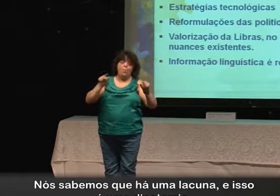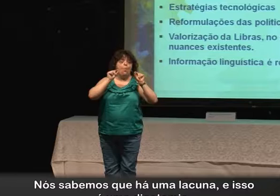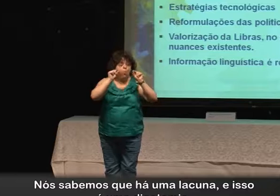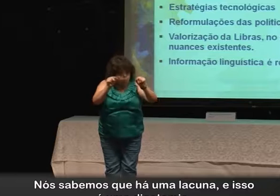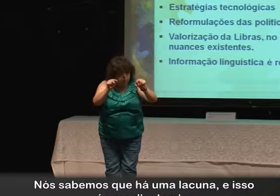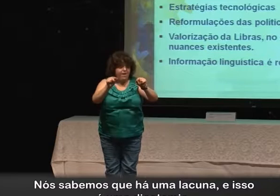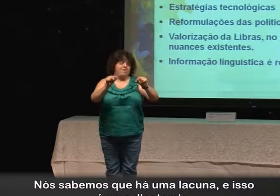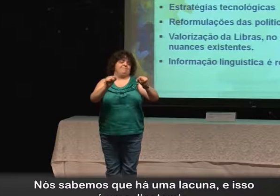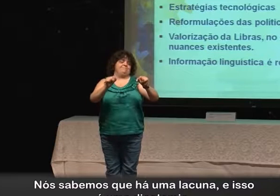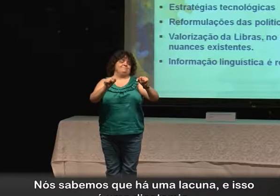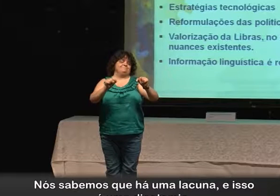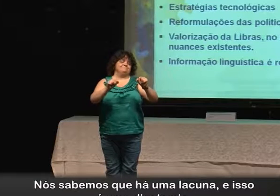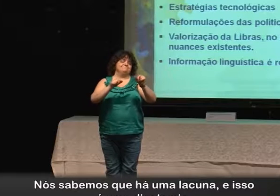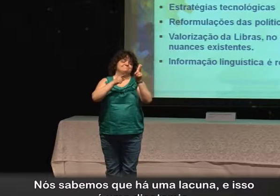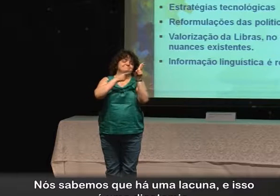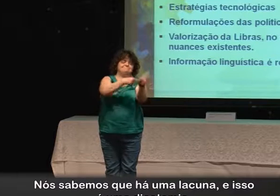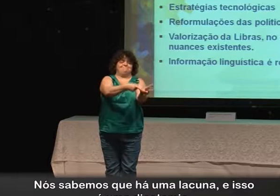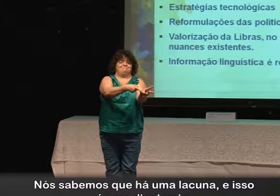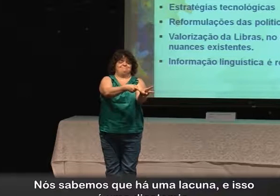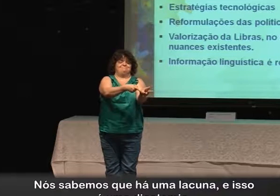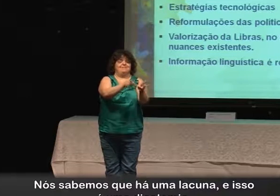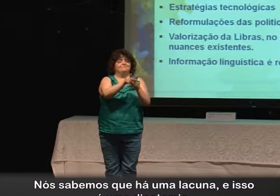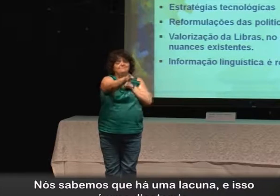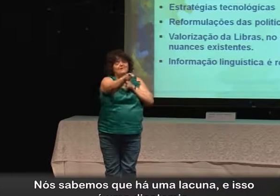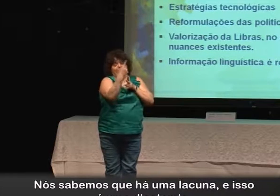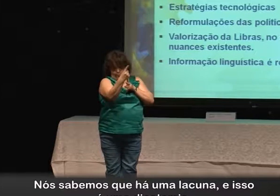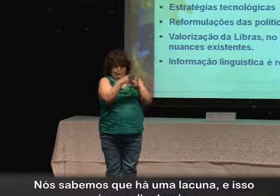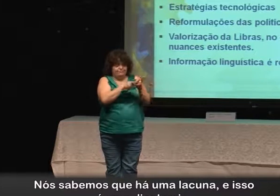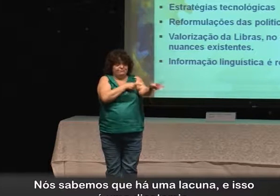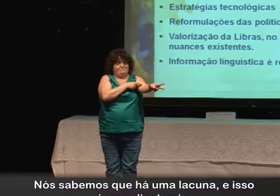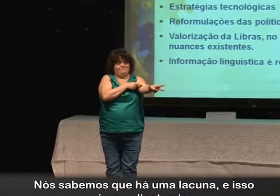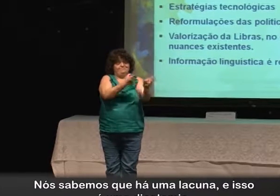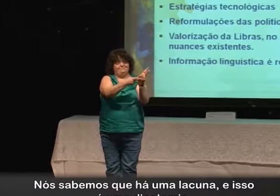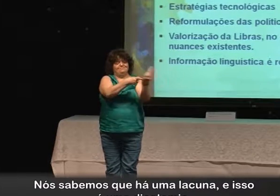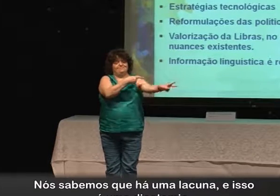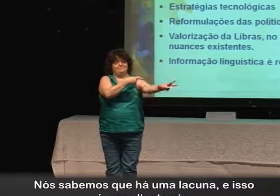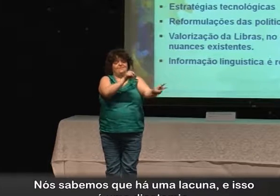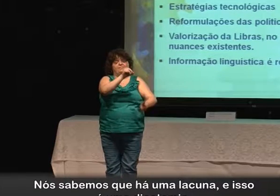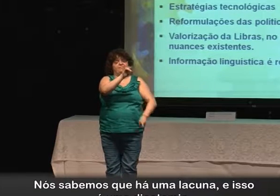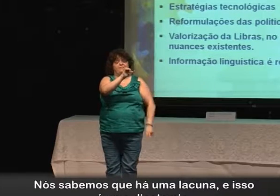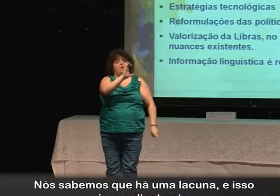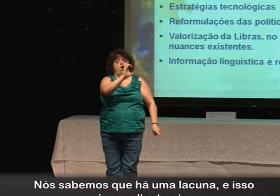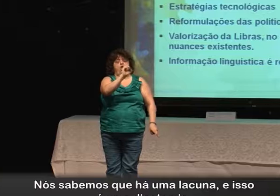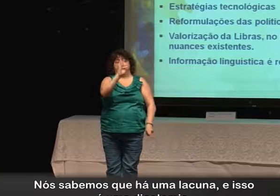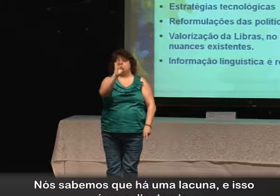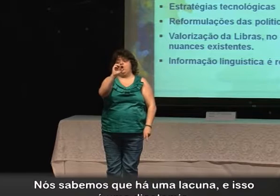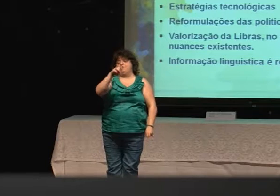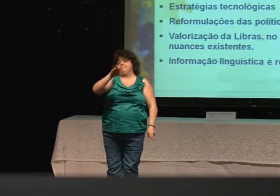Então, nós sabemos que há uma certa defasagem, uma lacuna, e isso é uma dicotomia.